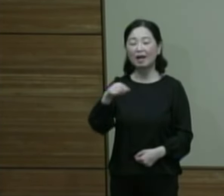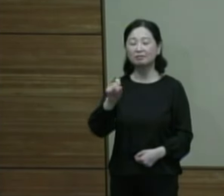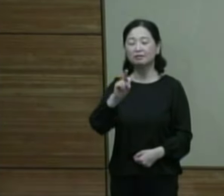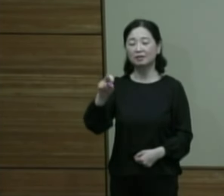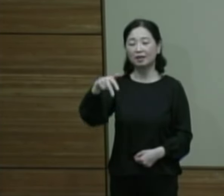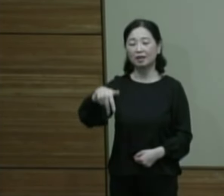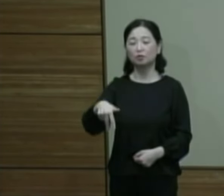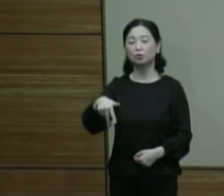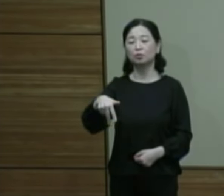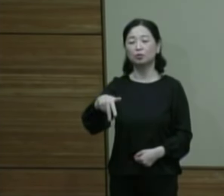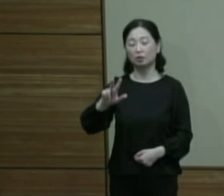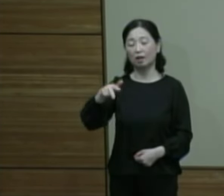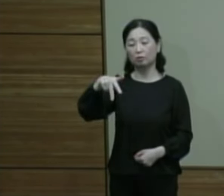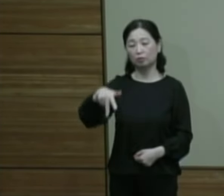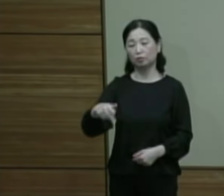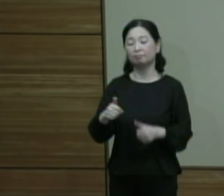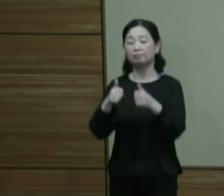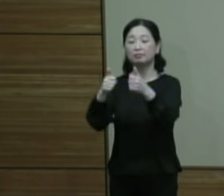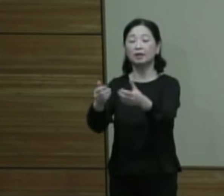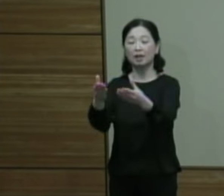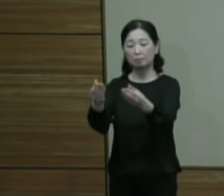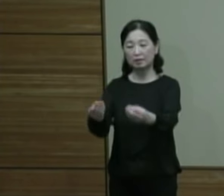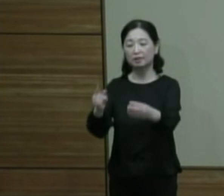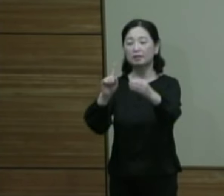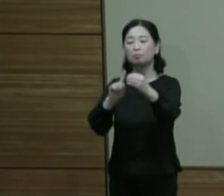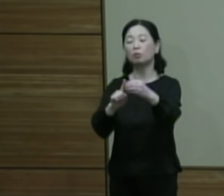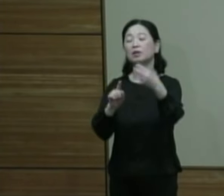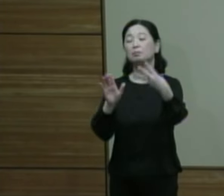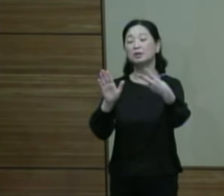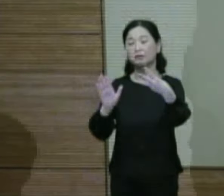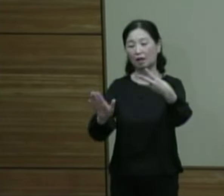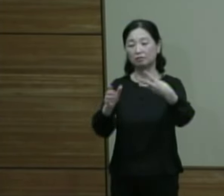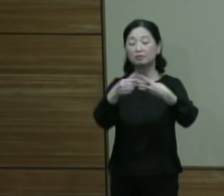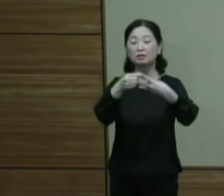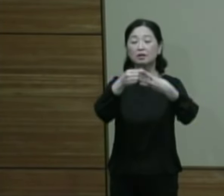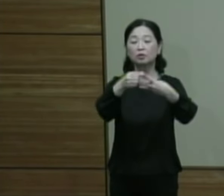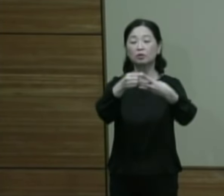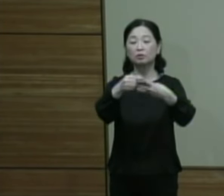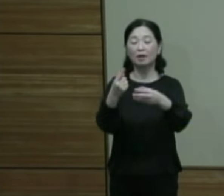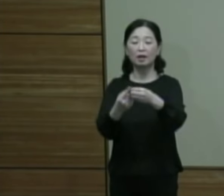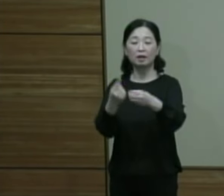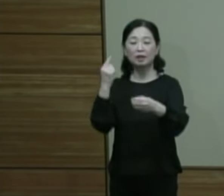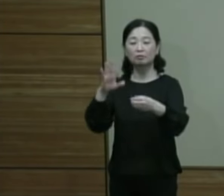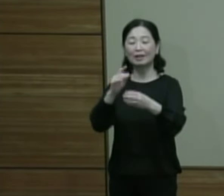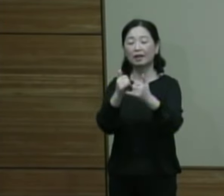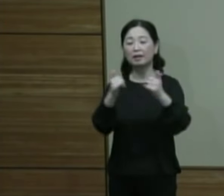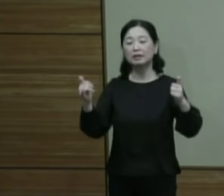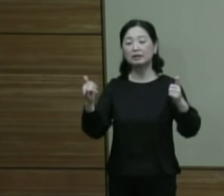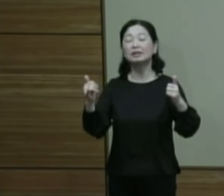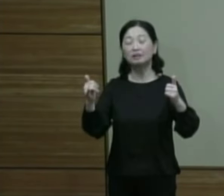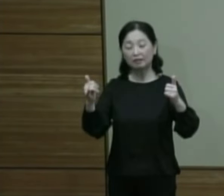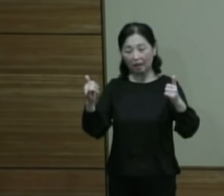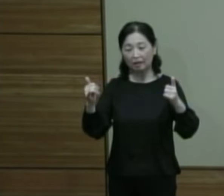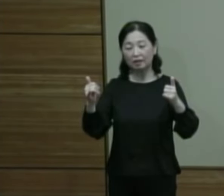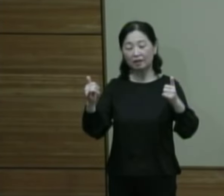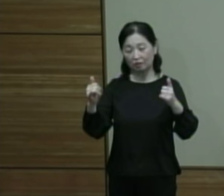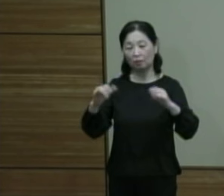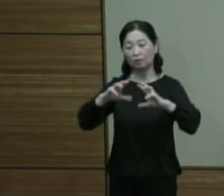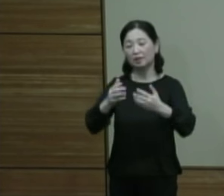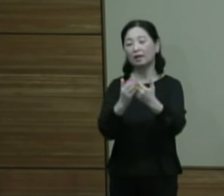になりました。目的は3つありまして、一つは昨年県人会の世界大会を2回目やりまし